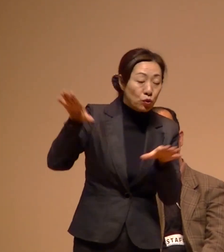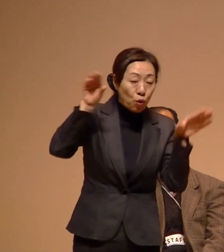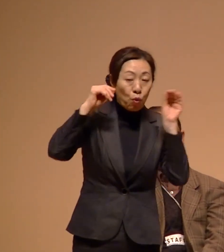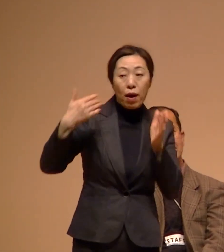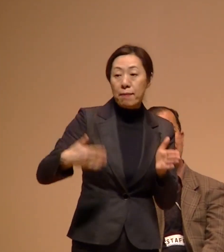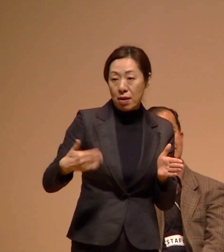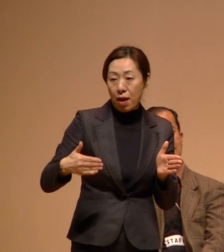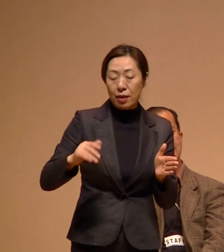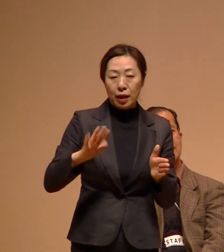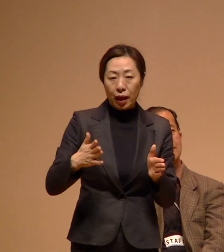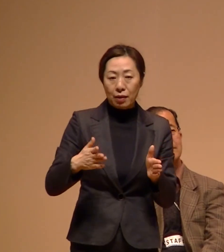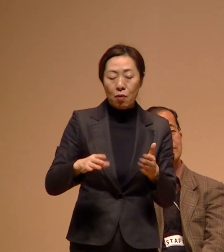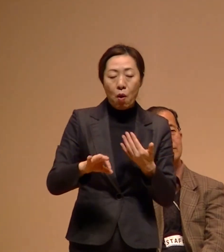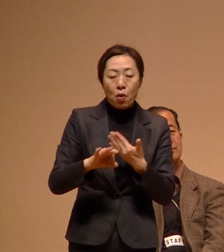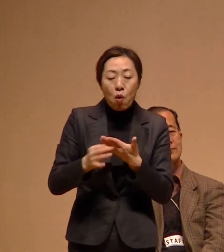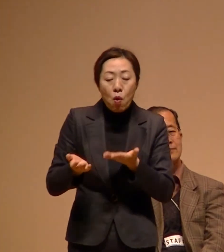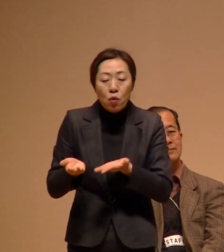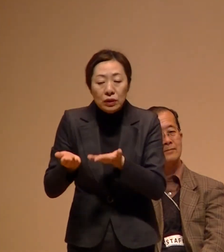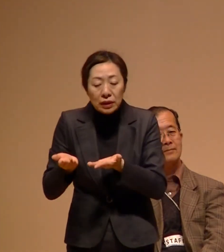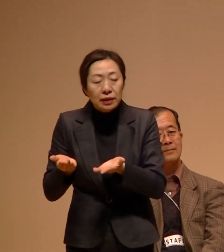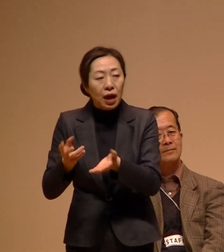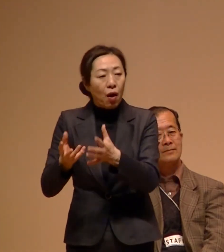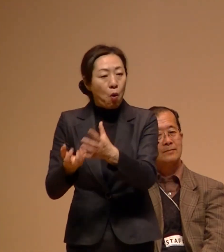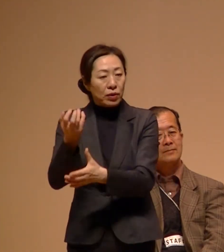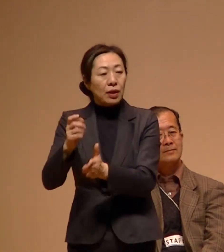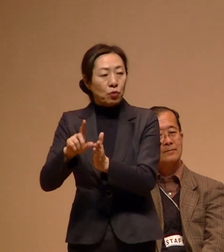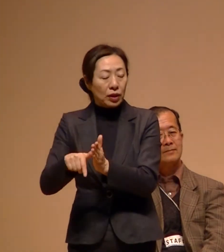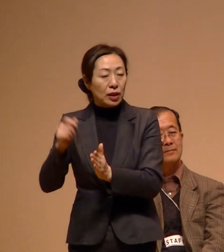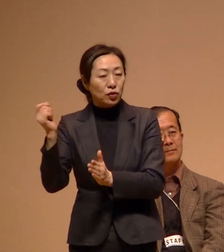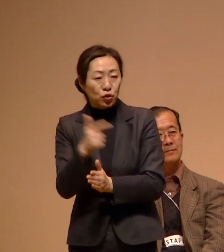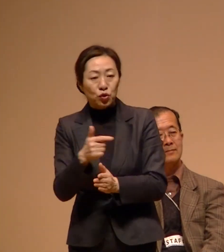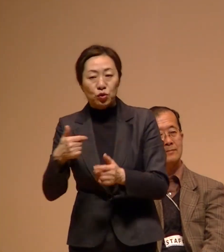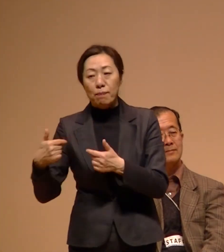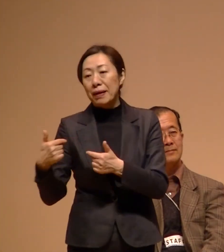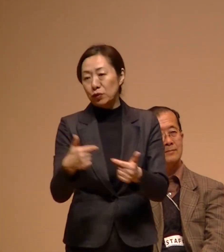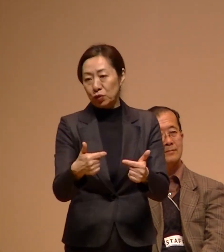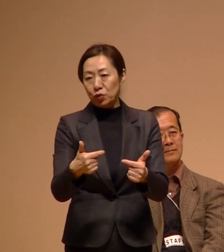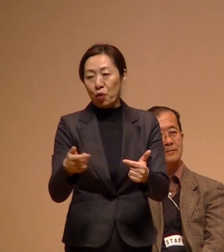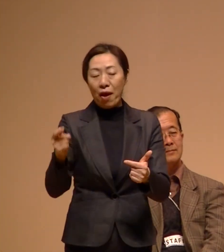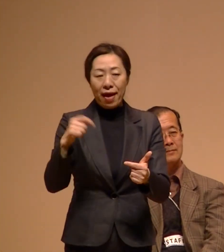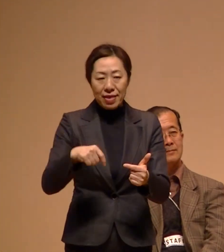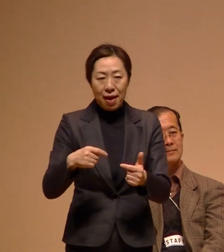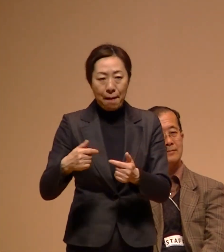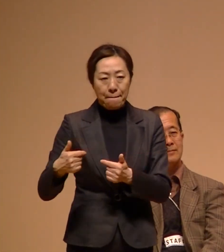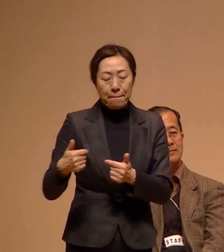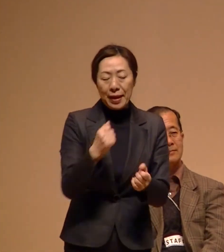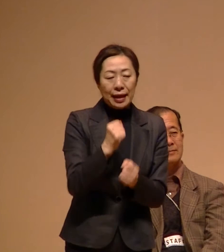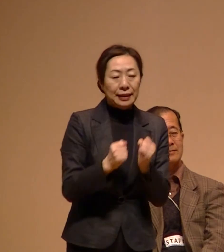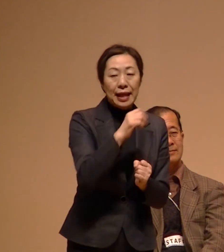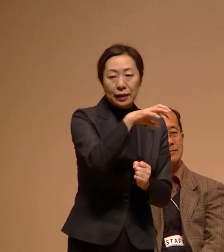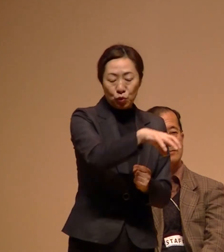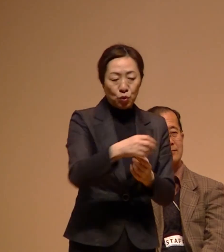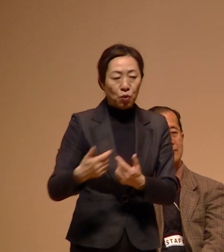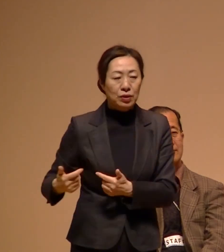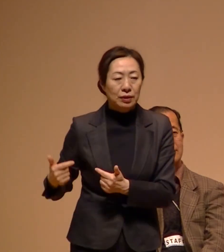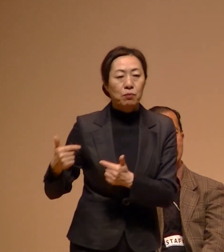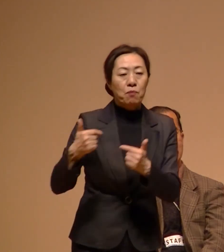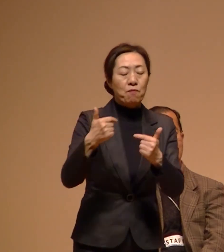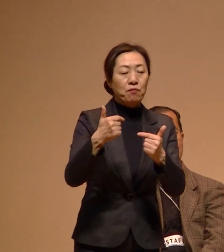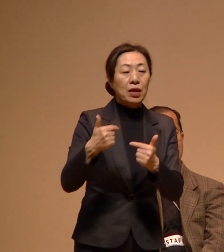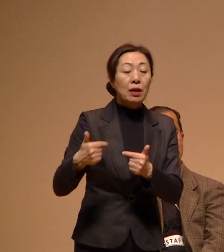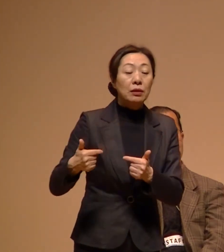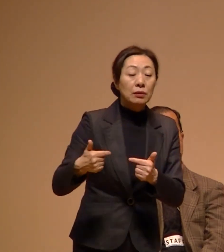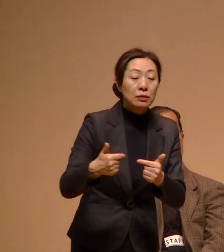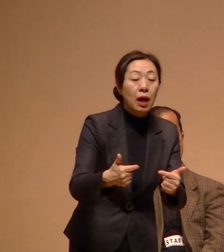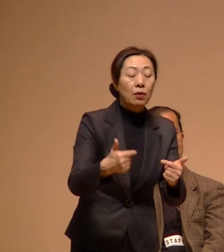ども、余震が来る前にもうすでにバスに乗せて、避難所でありますスポーツプラザの方へ、向かってスタートしよう